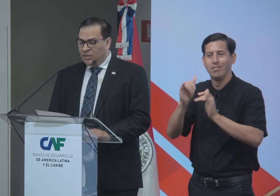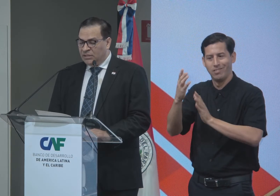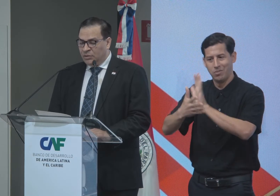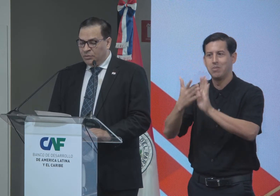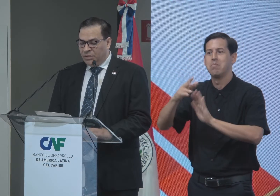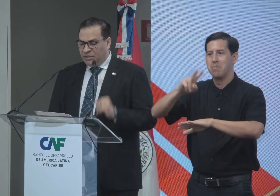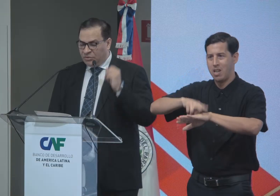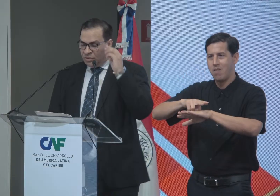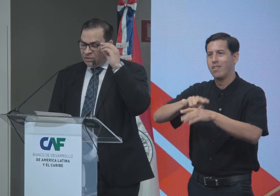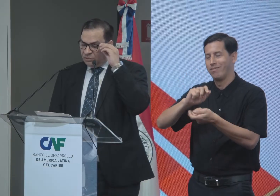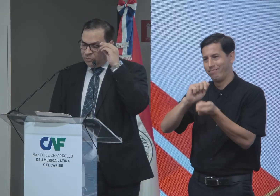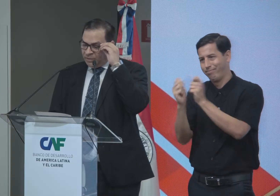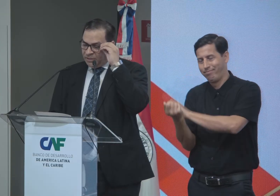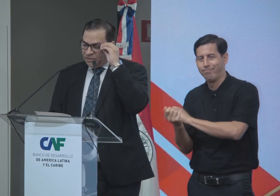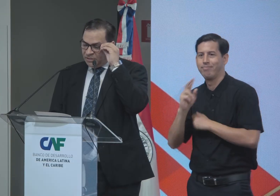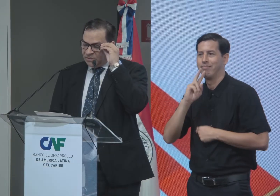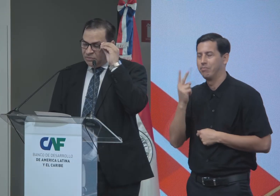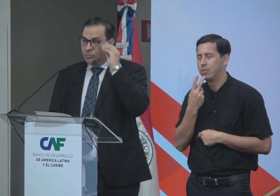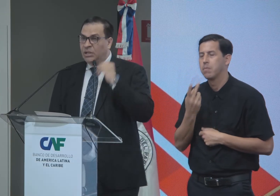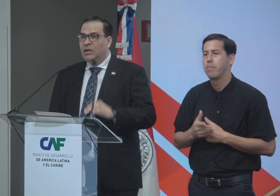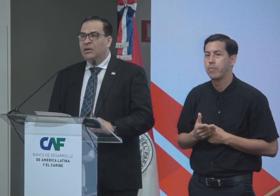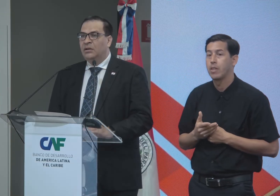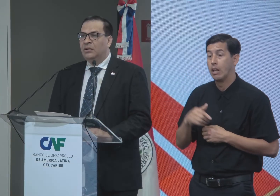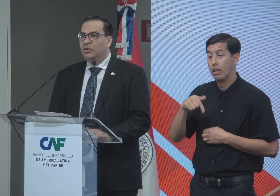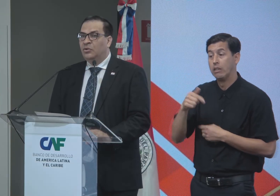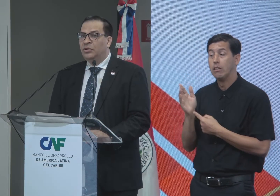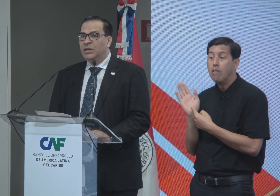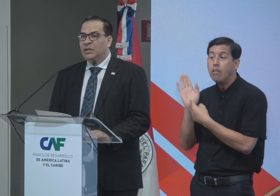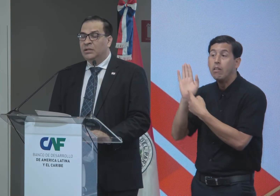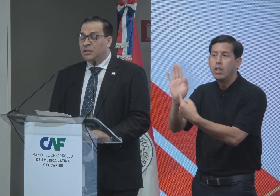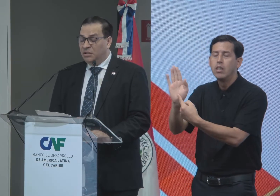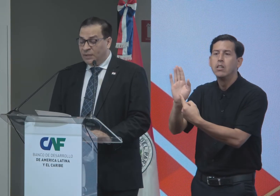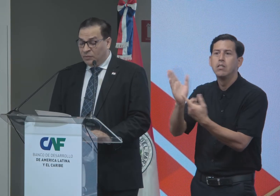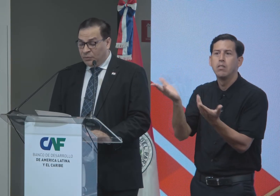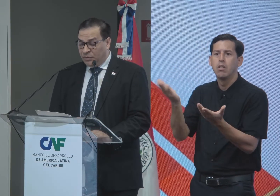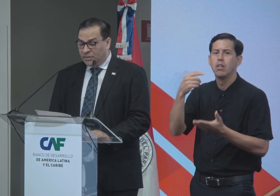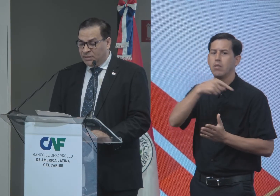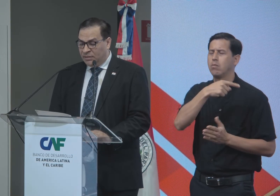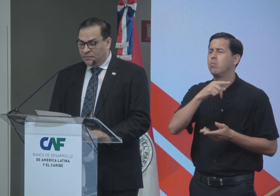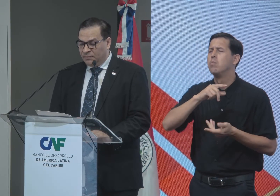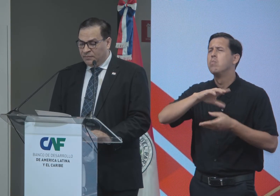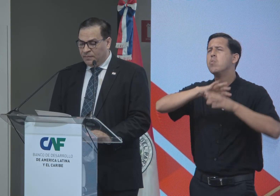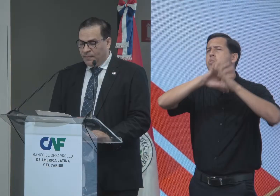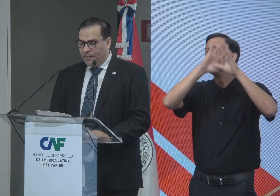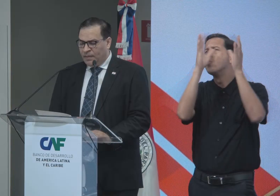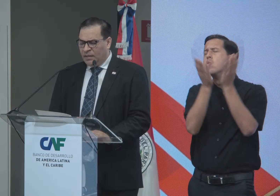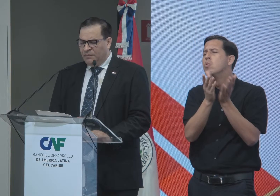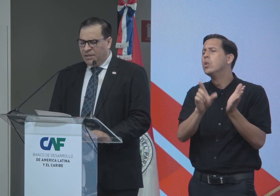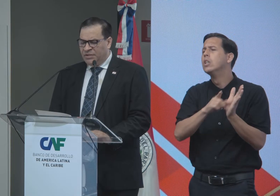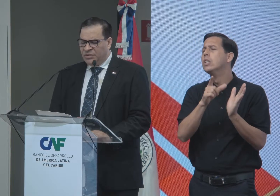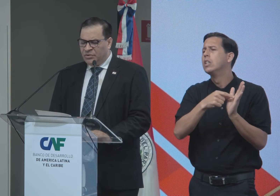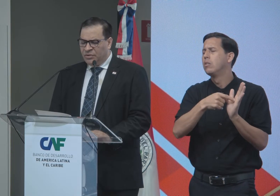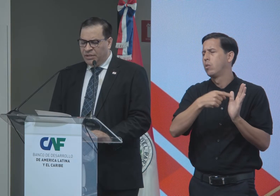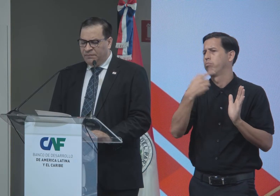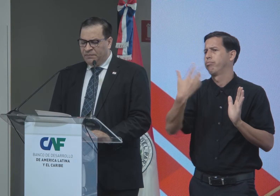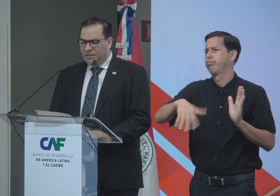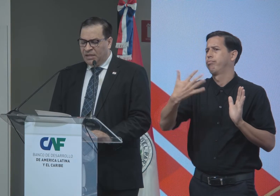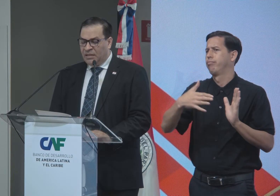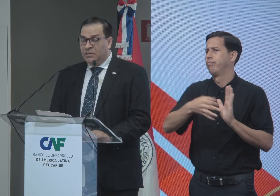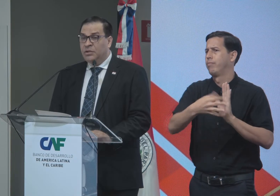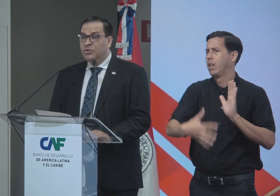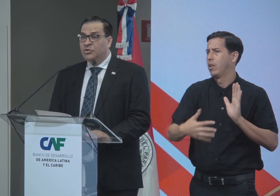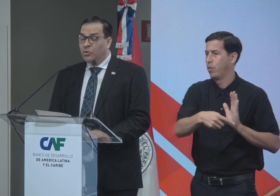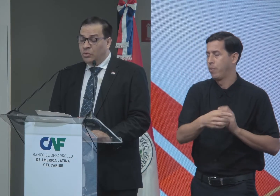trayendo hasta la comunidad sorda de nuestro país una joya de la literatura universal. Pienso en